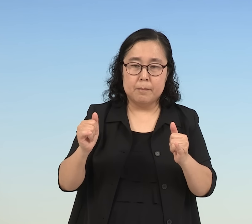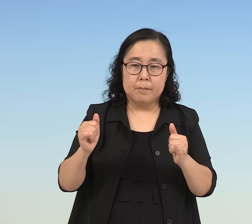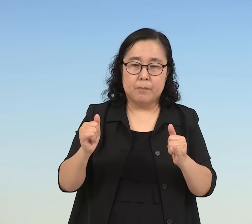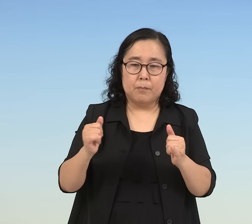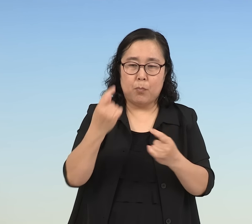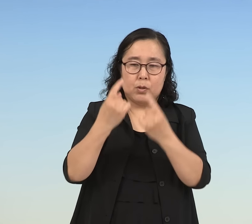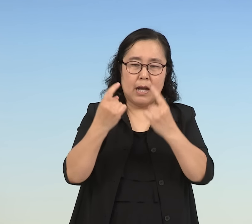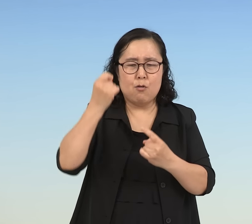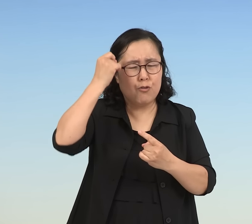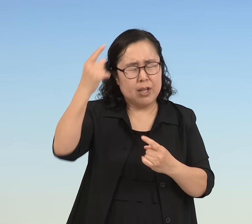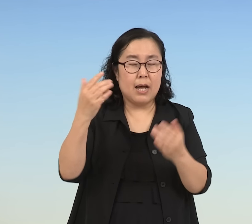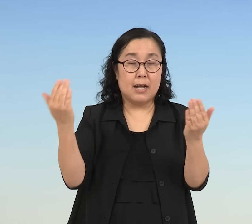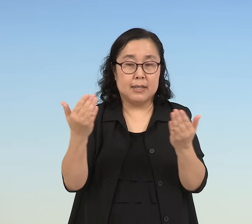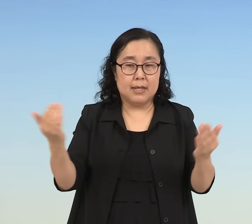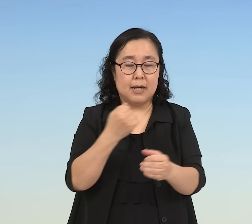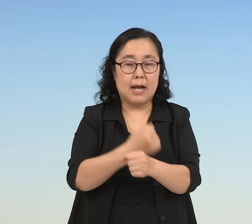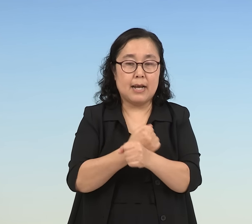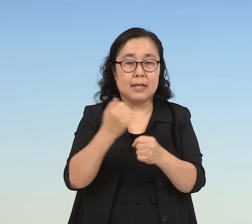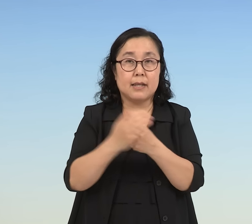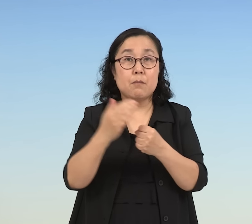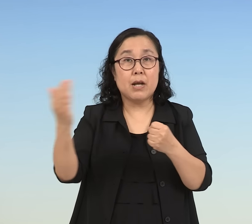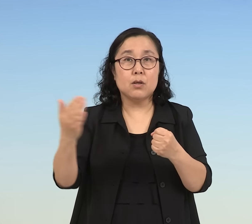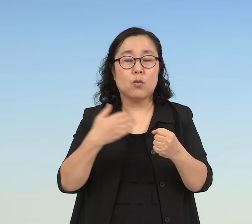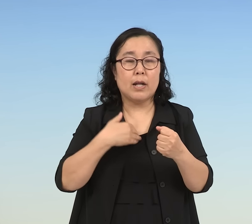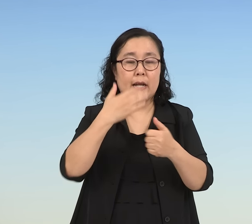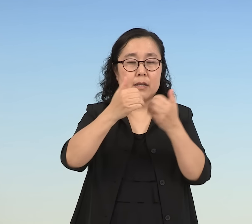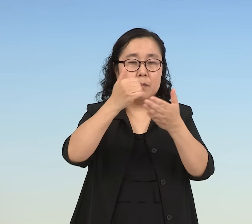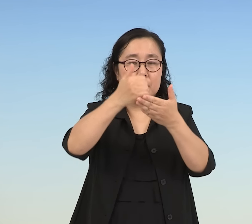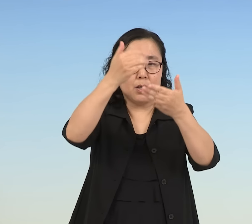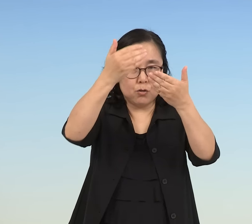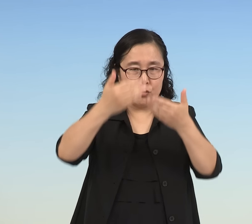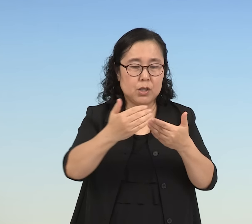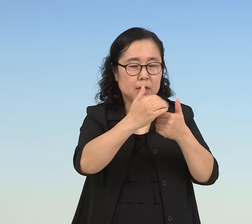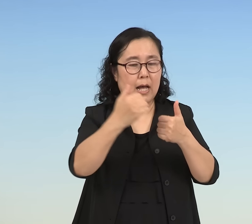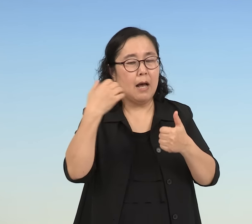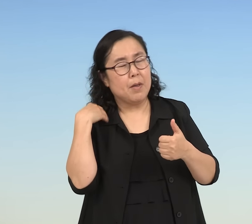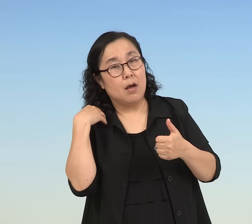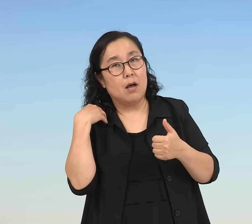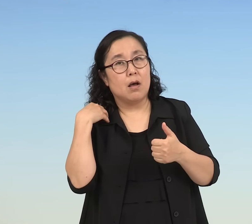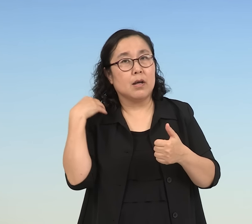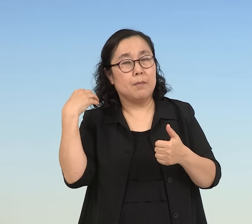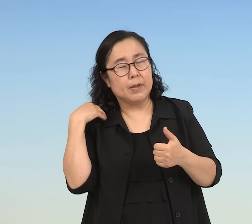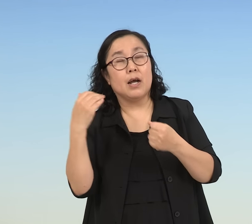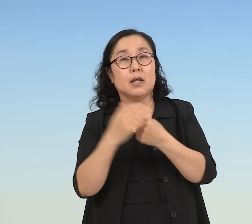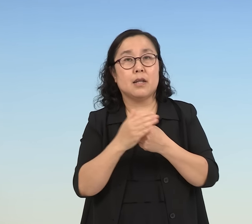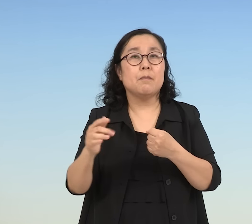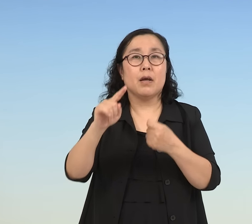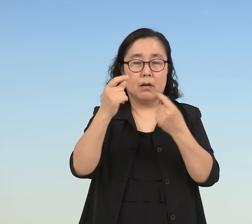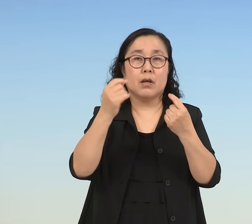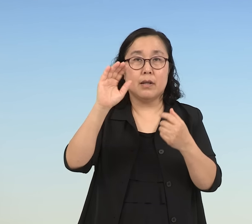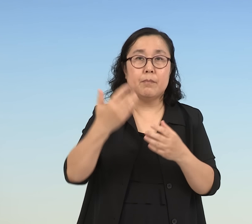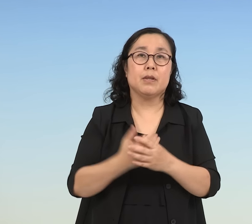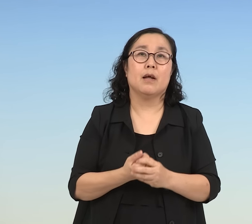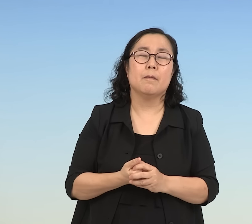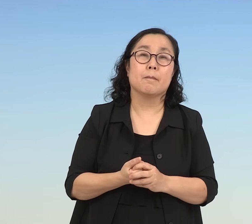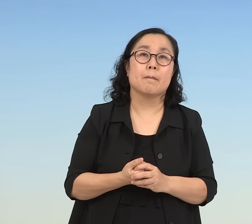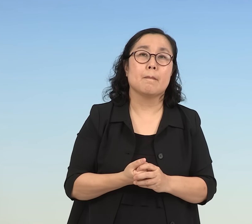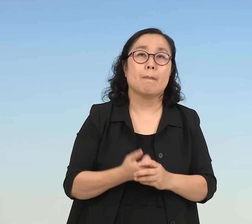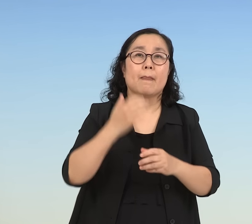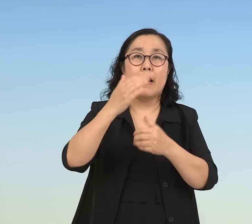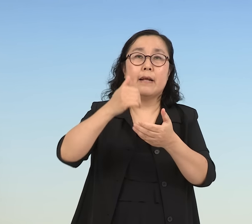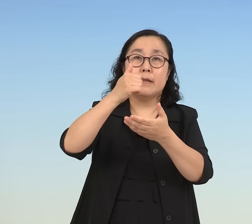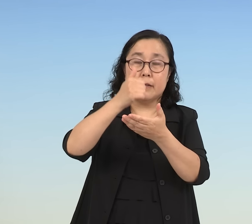일이라서가 아니고 하나님 주신 사명을 감당하니까 그렇게 되더라고요. 우리 다시 한번 이 찬양을 부를 때,